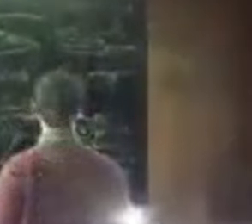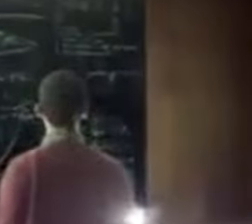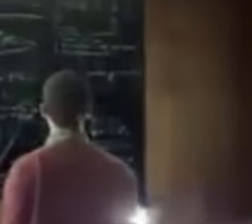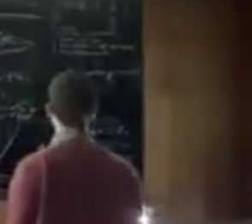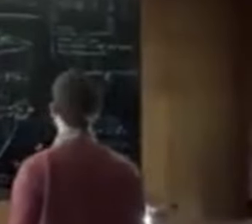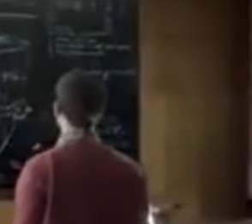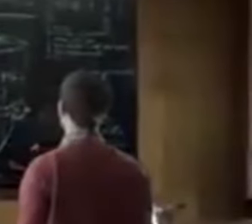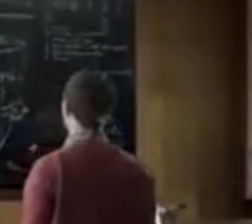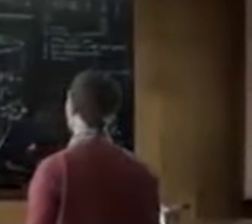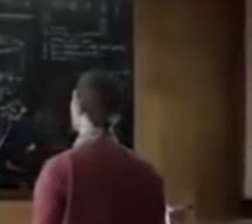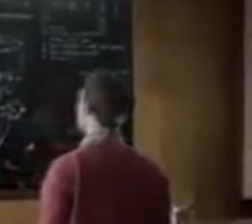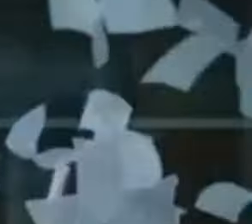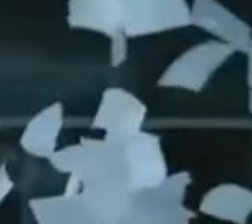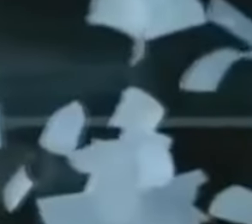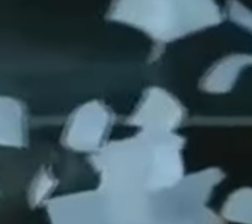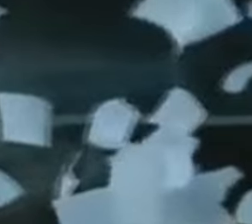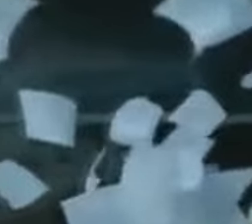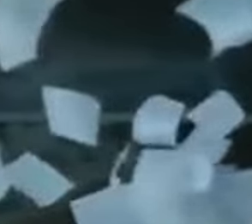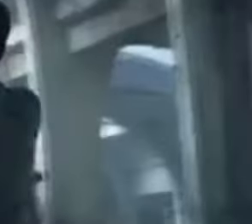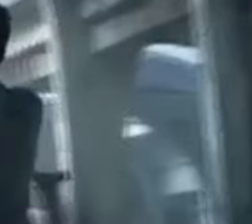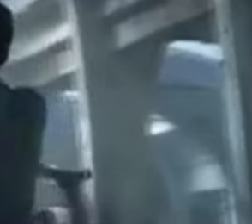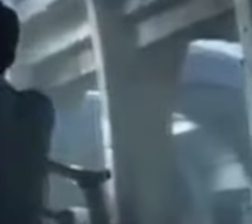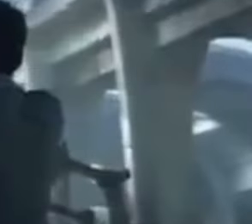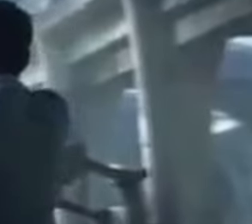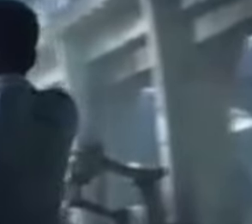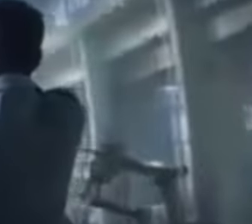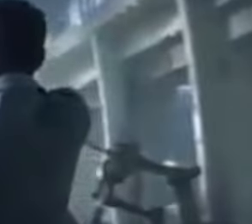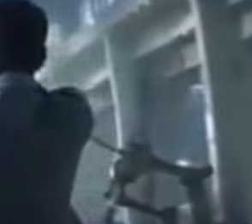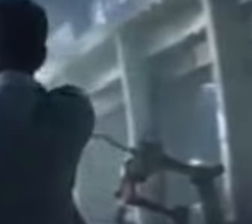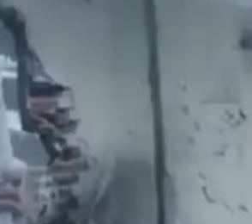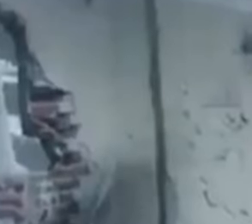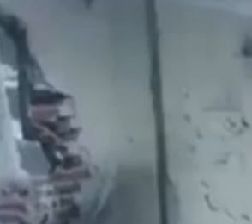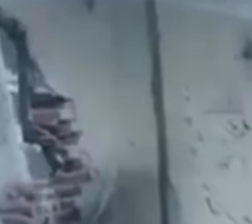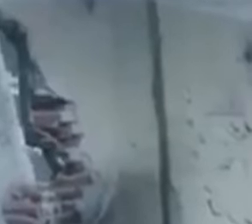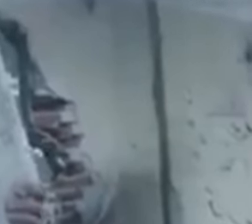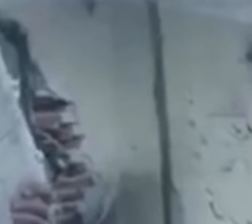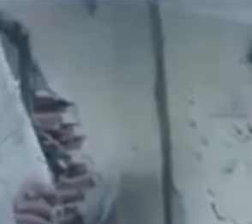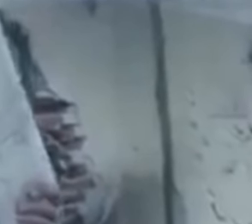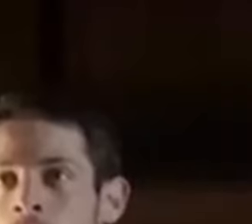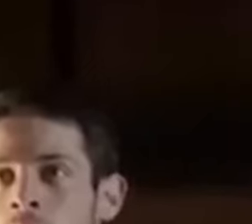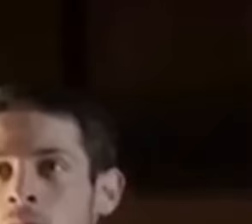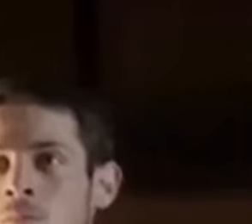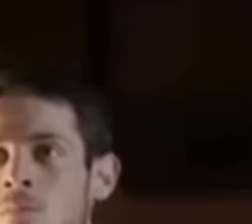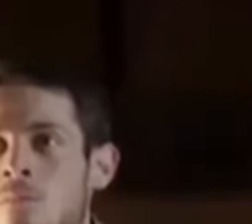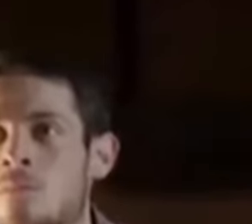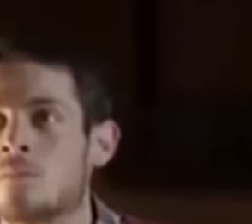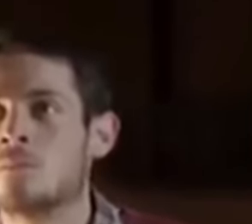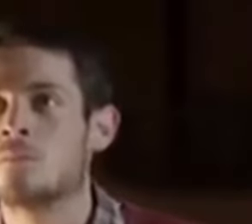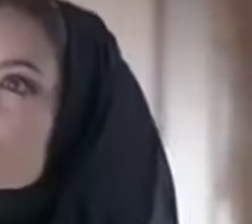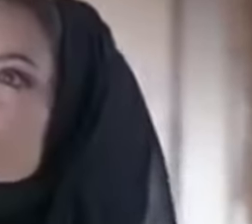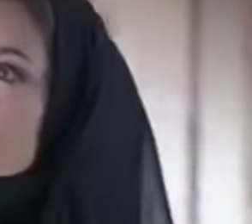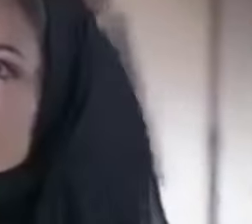Alguma vez você já traçou os seus objetivos, as suas metas, os seus sonhos?